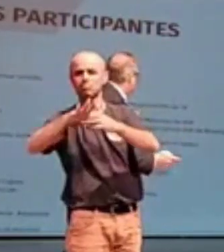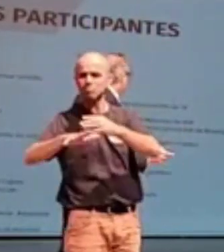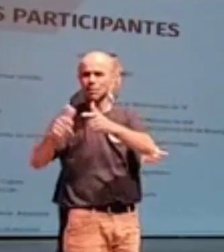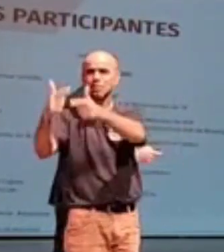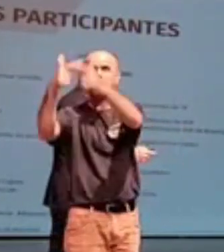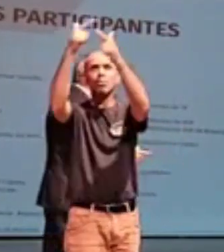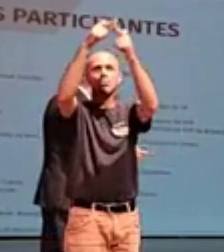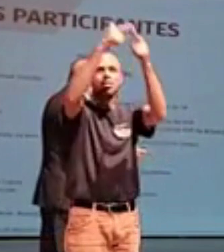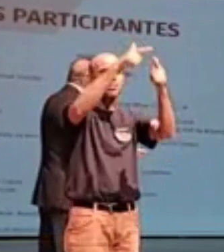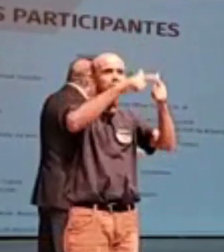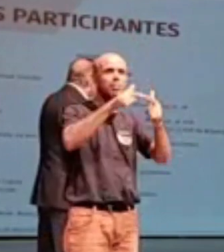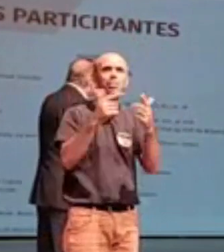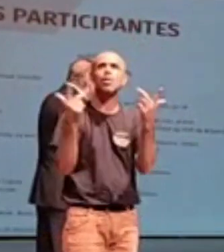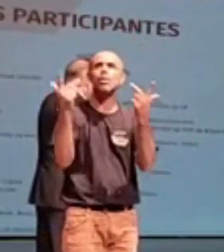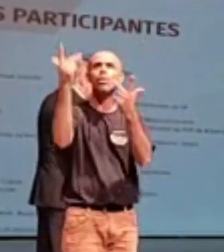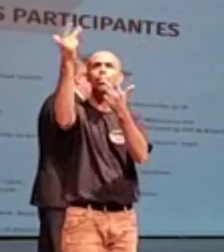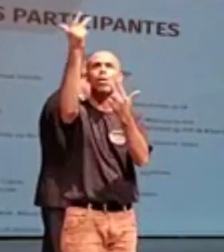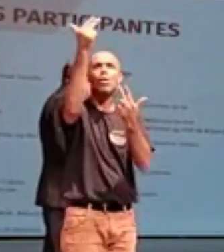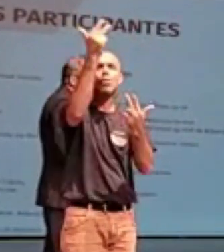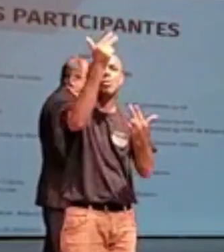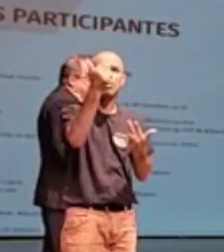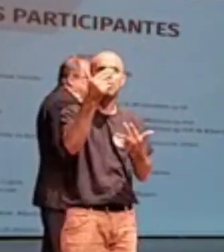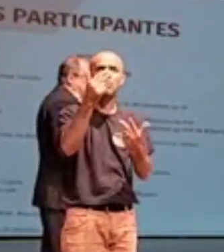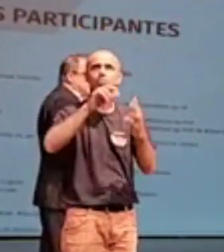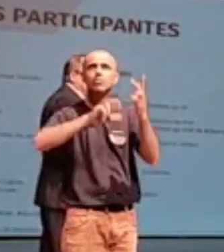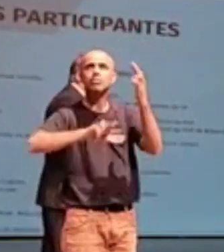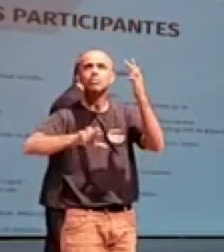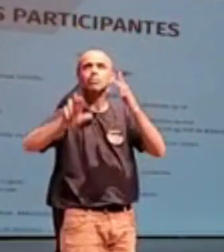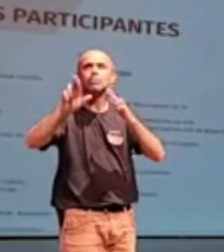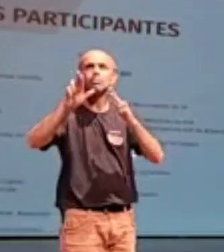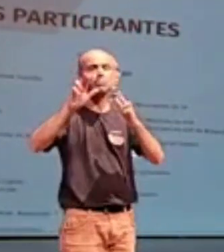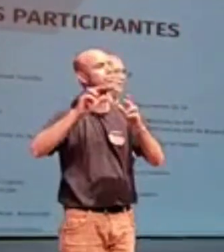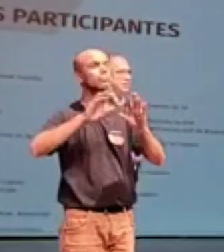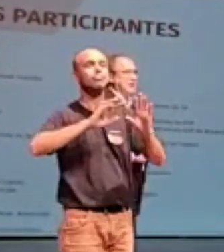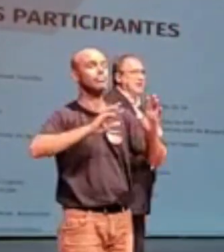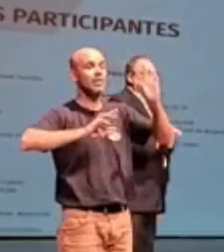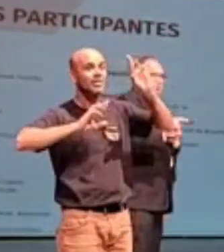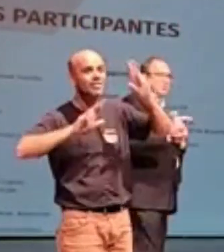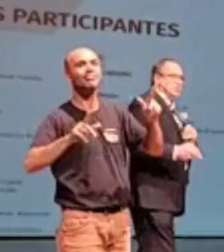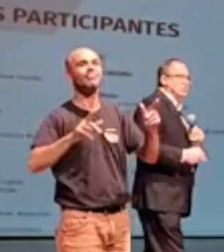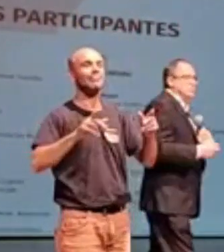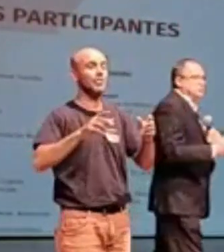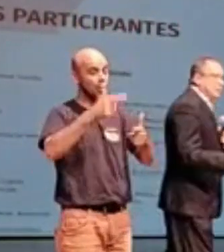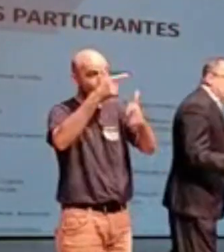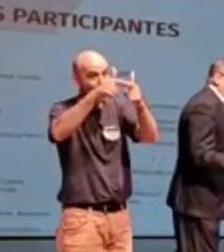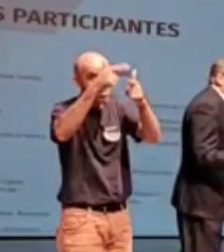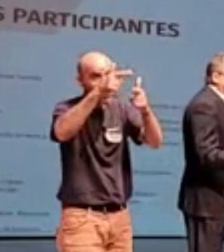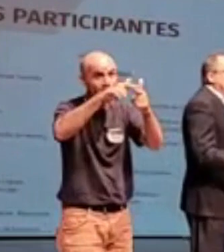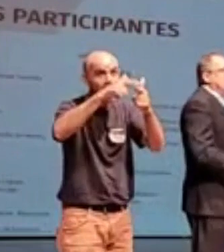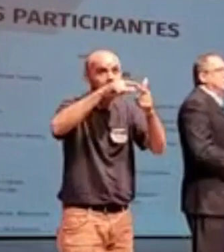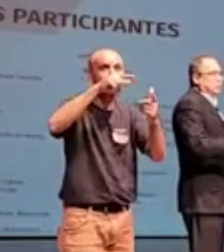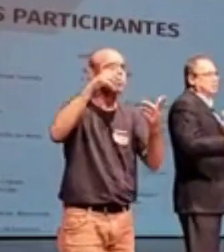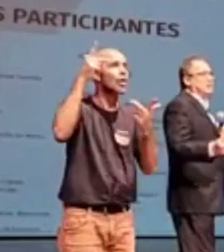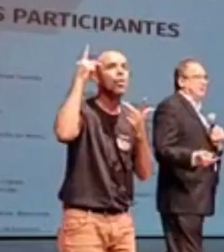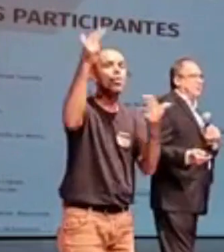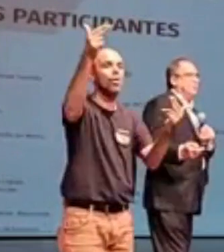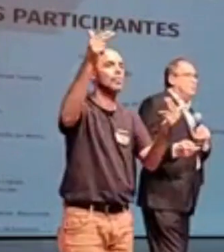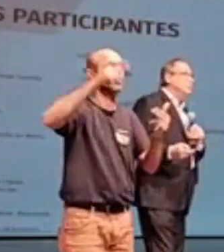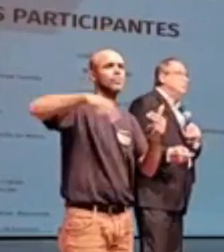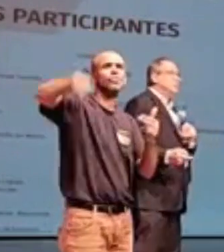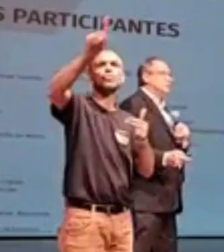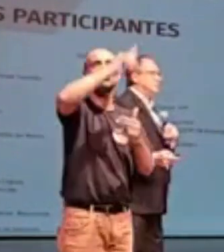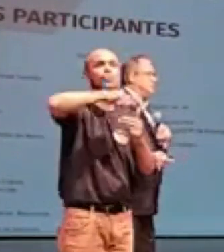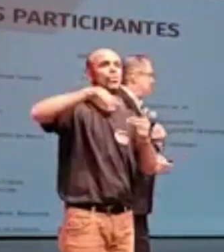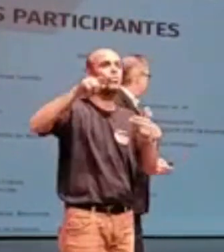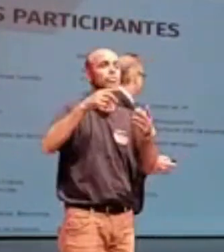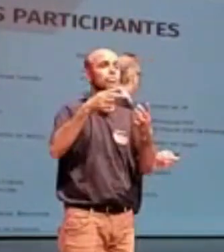etc. Né? E o que a gente vai antecipar? A gente observou que não, o problema é mais ou menos homogêneo, porque todos trabalham com